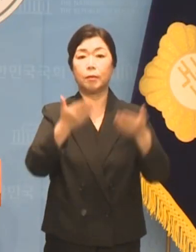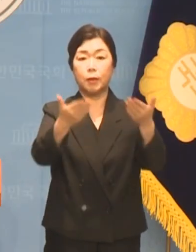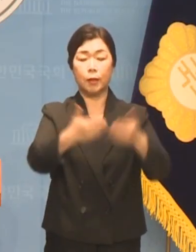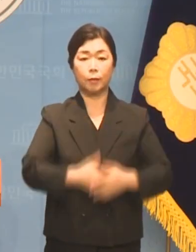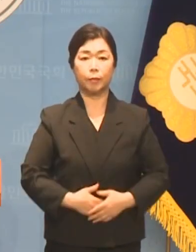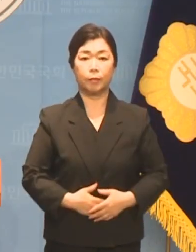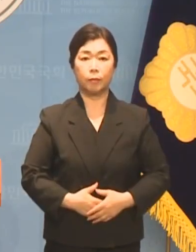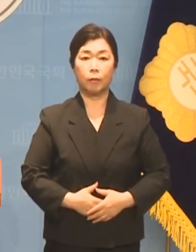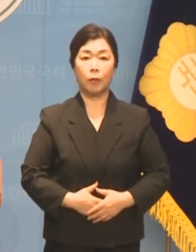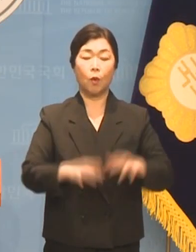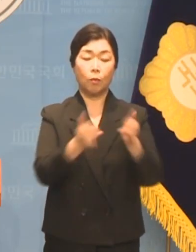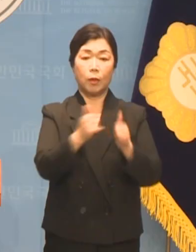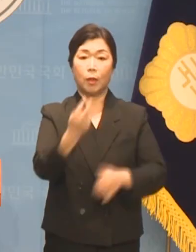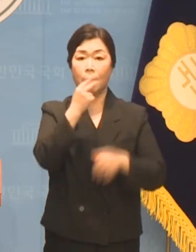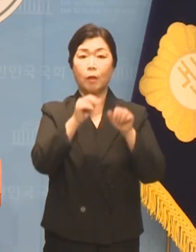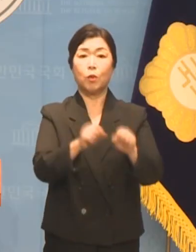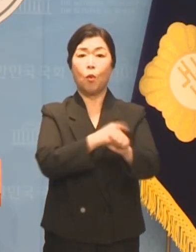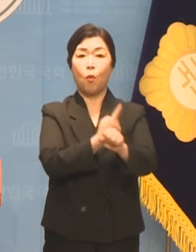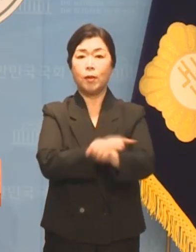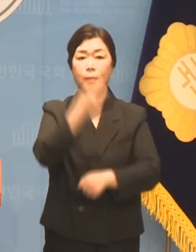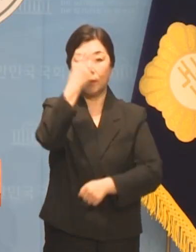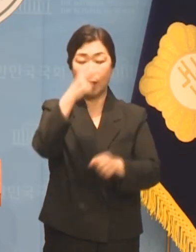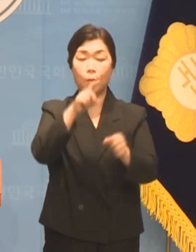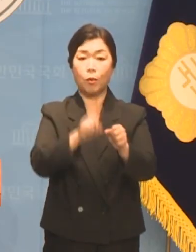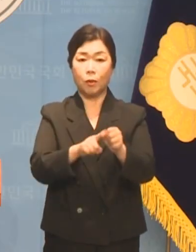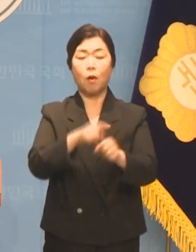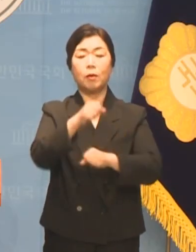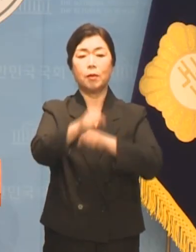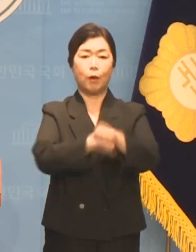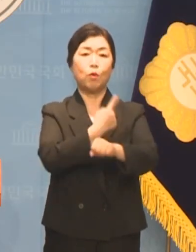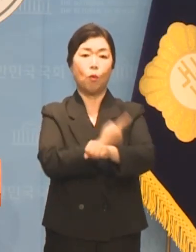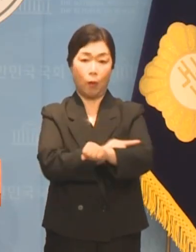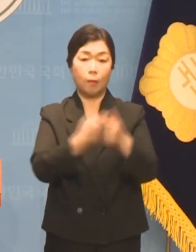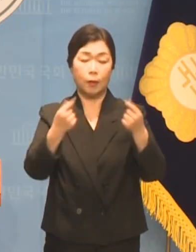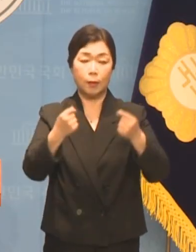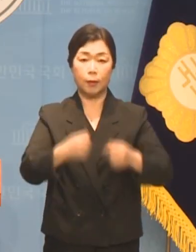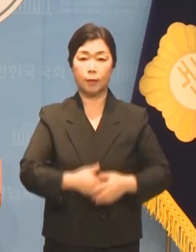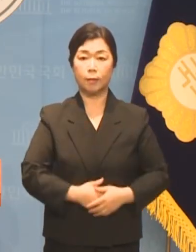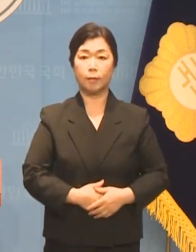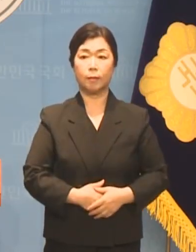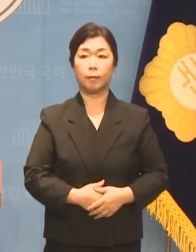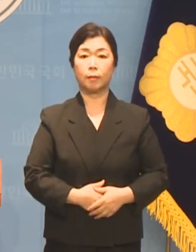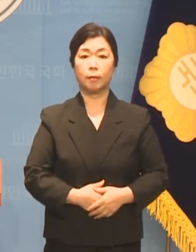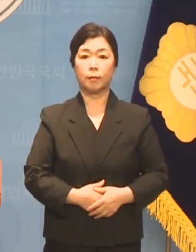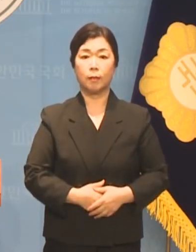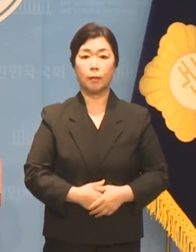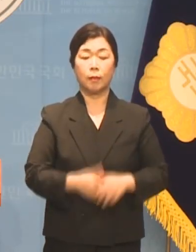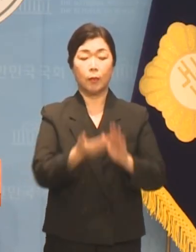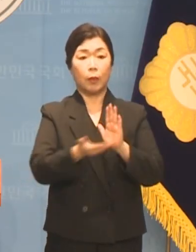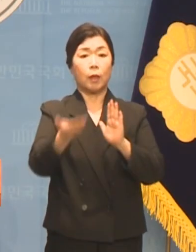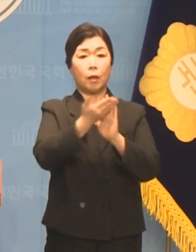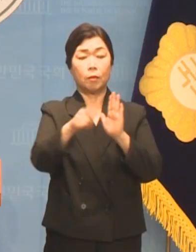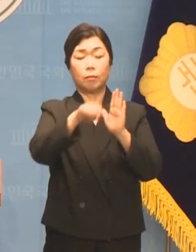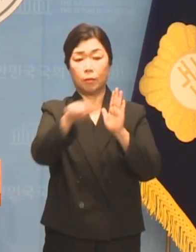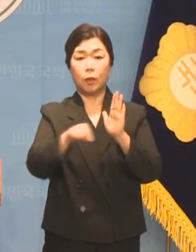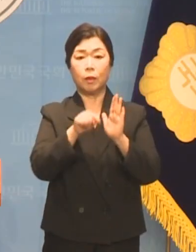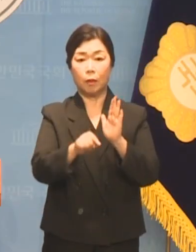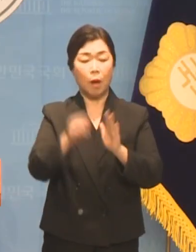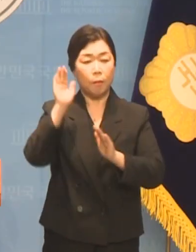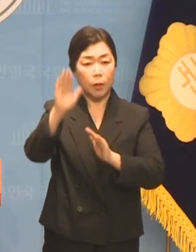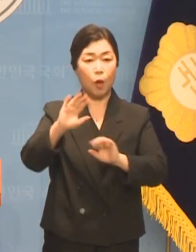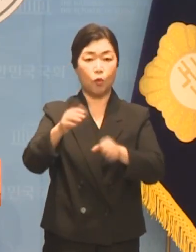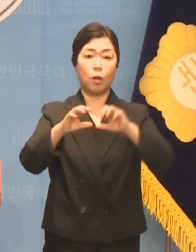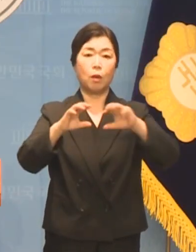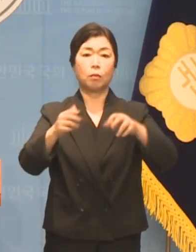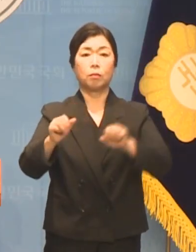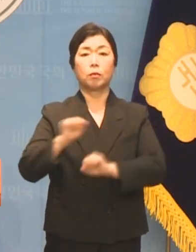국민의 생존권을 지키기 위한 최소한의 자위권이 될 것입니다. 넥스트 K 디펜스, 미래 국방,